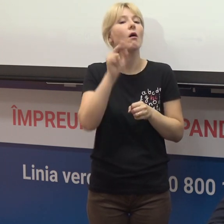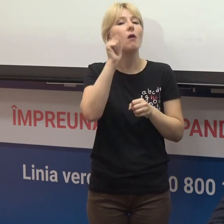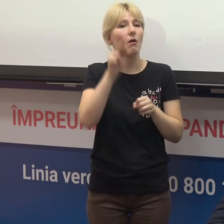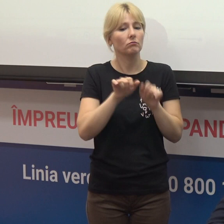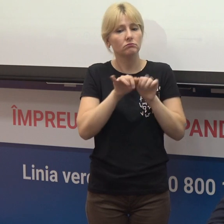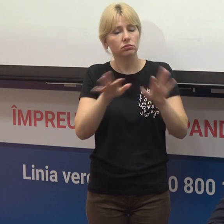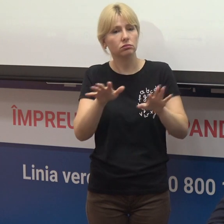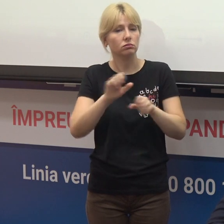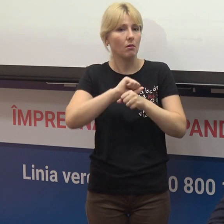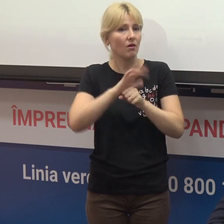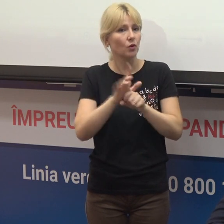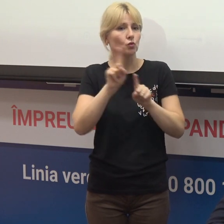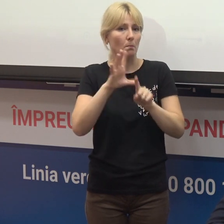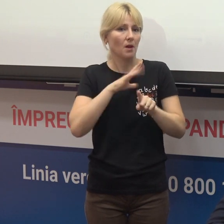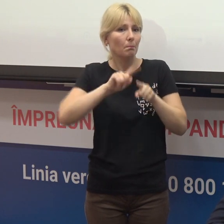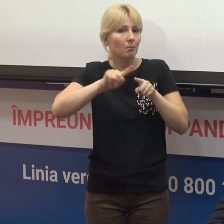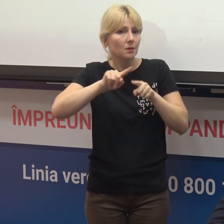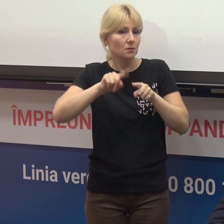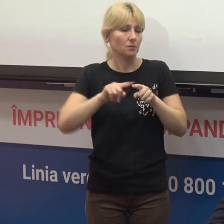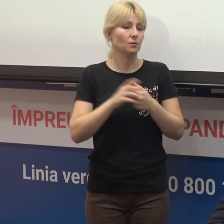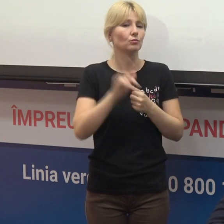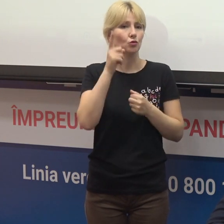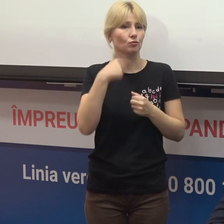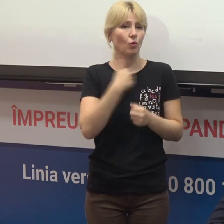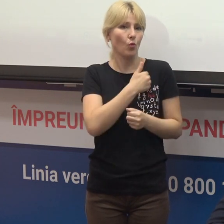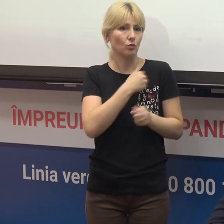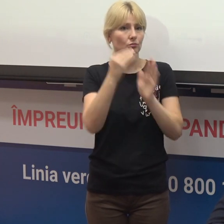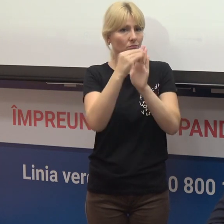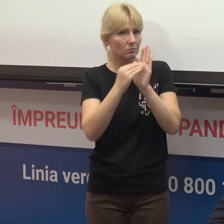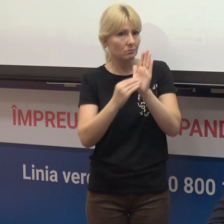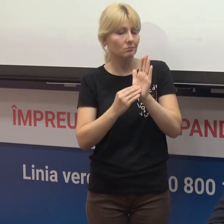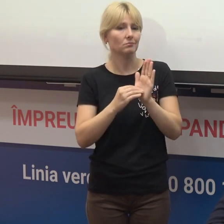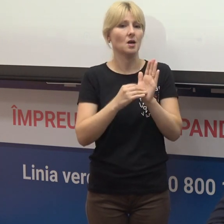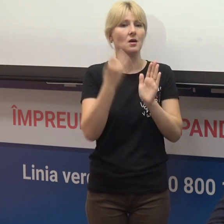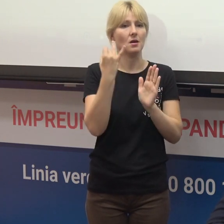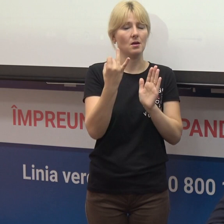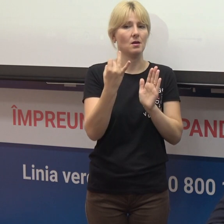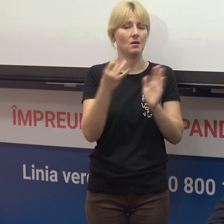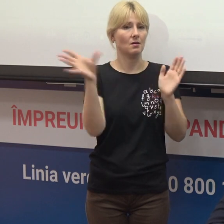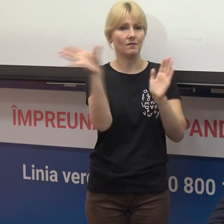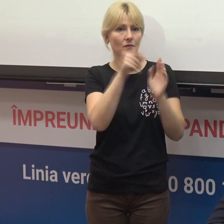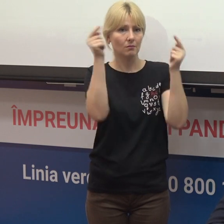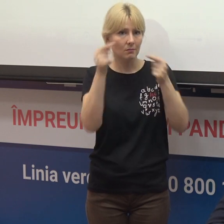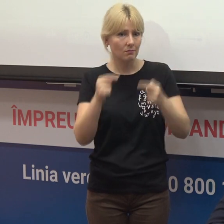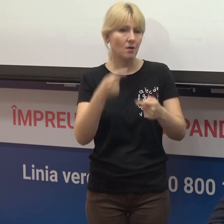efectuate în mod cât mai operativ și, evident, să avem posibilitatea să avem datele cu referire la